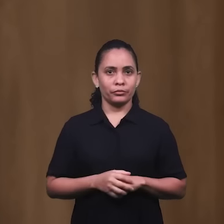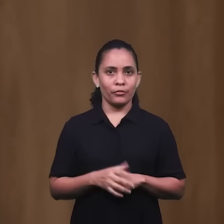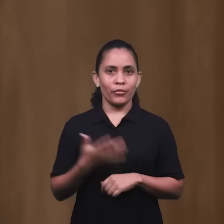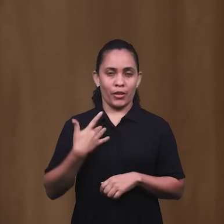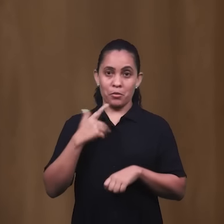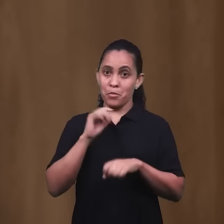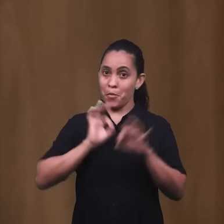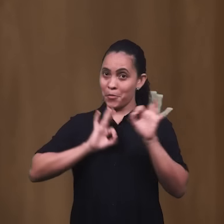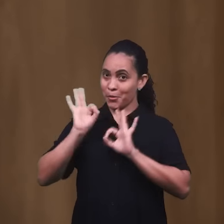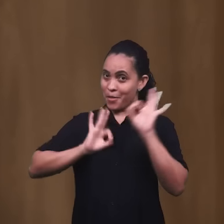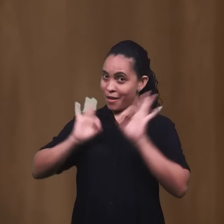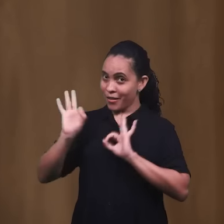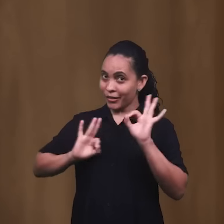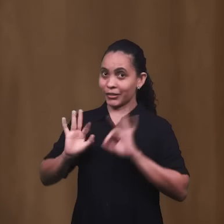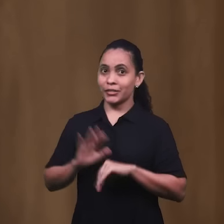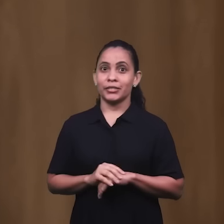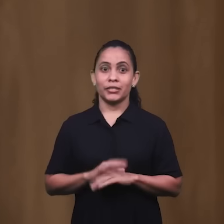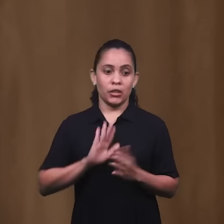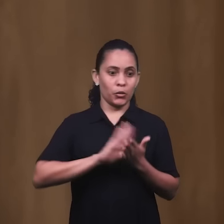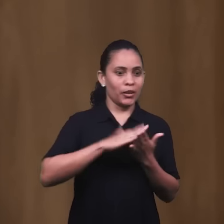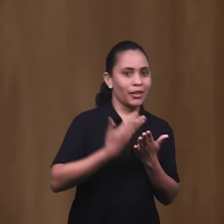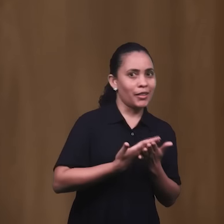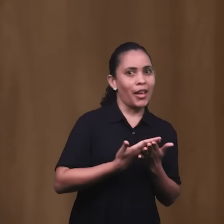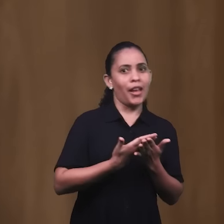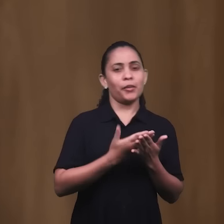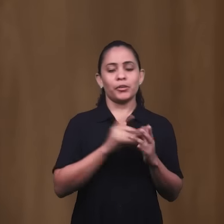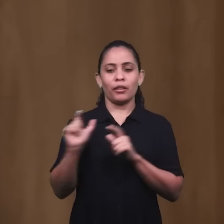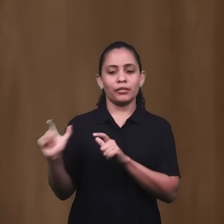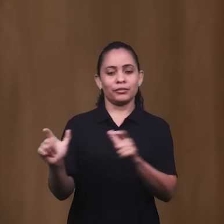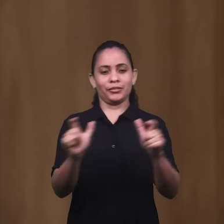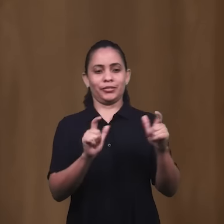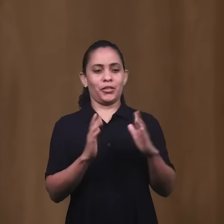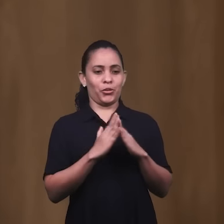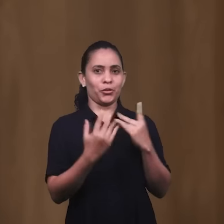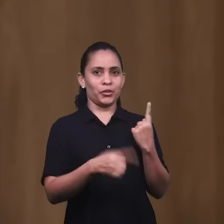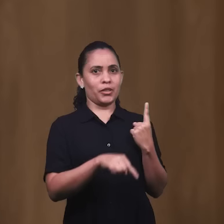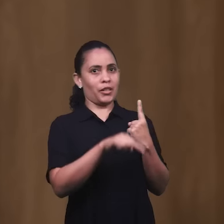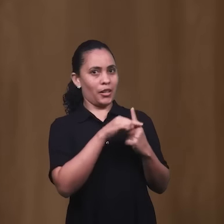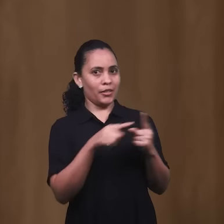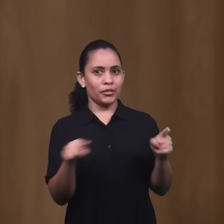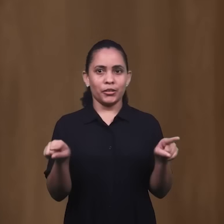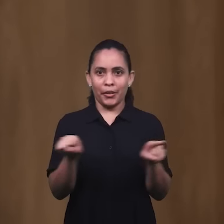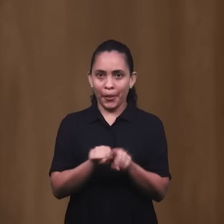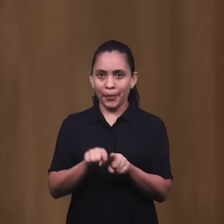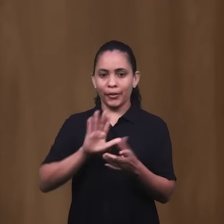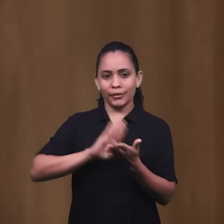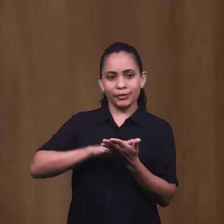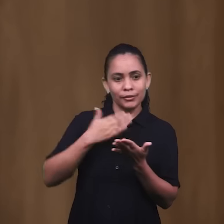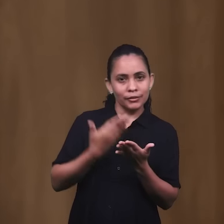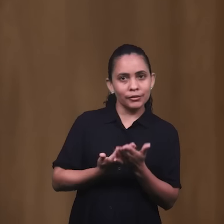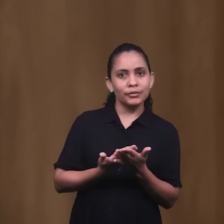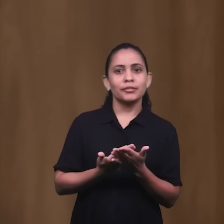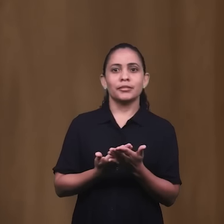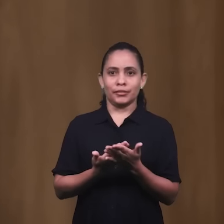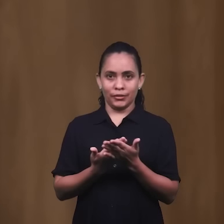Estamos nos preparando para isso, tanto os intérpretes nos seus locais, nas suas igrejas, quanto a tradução